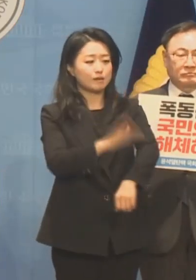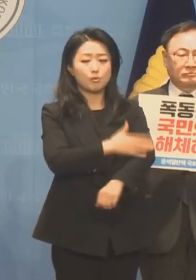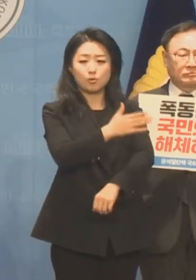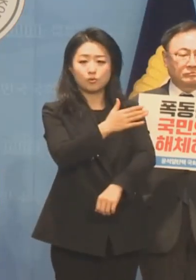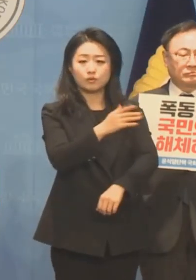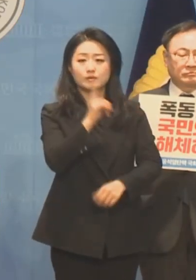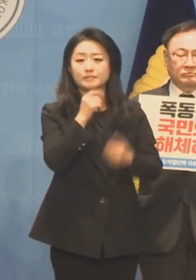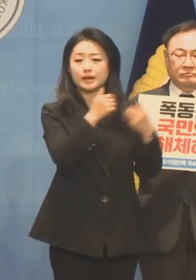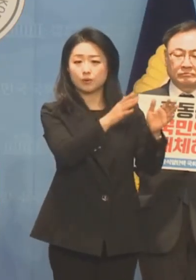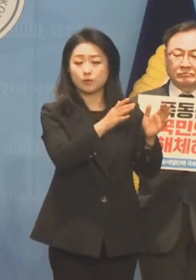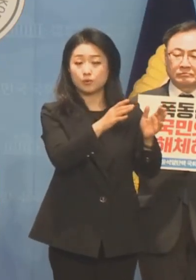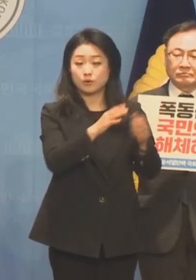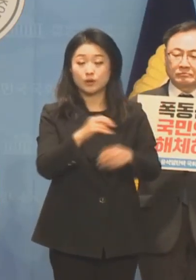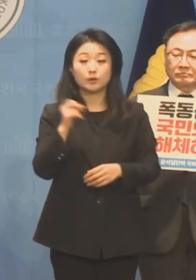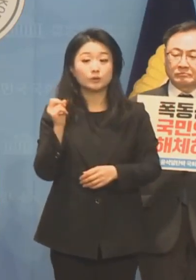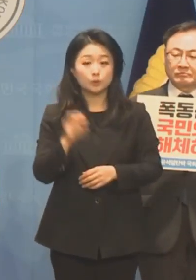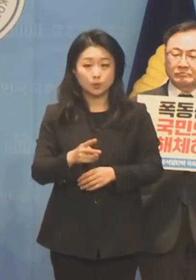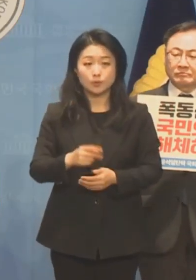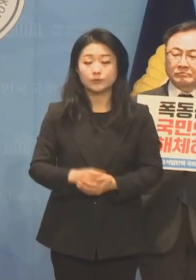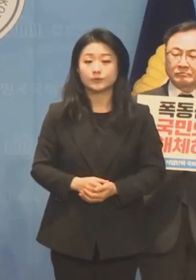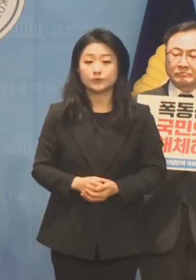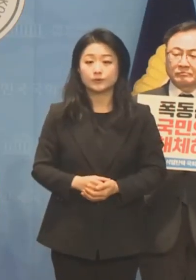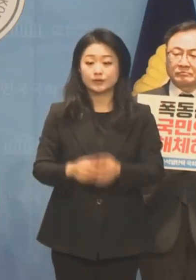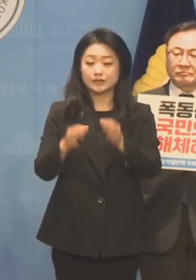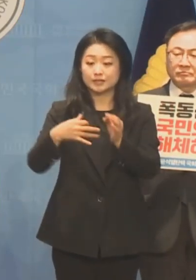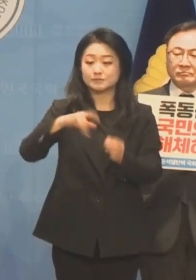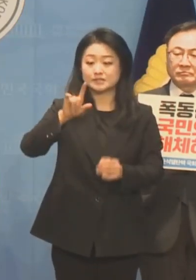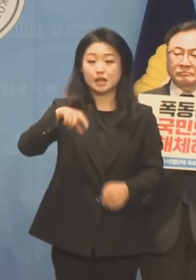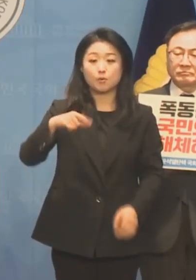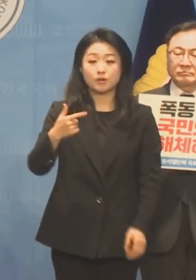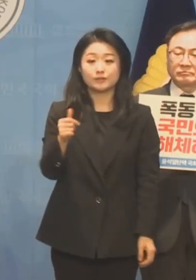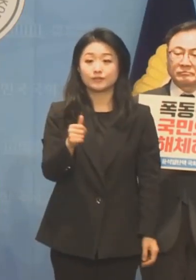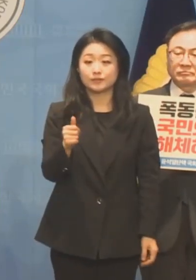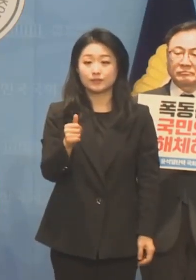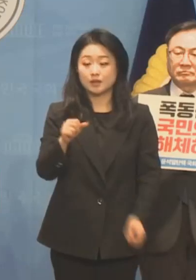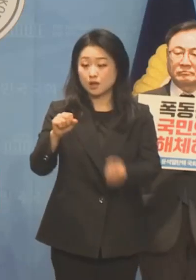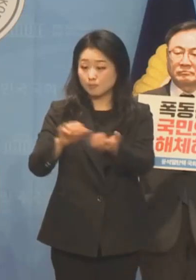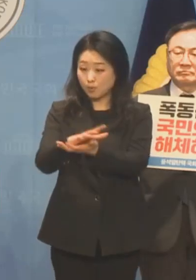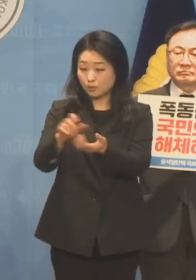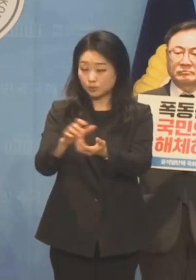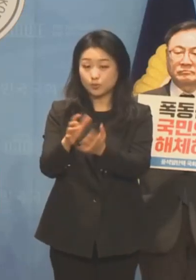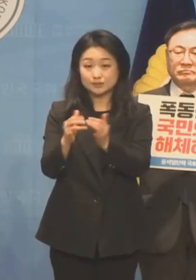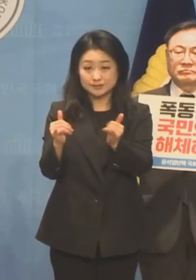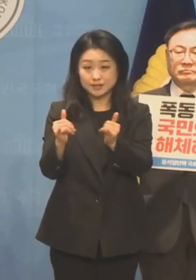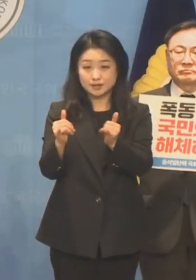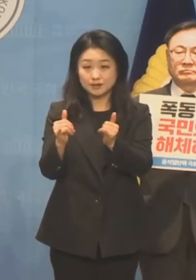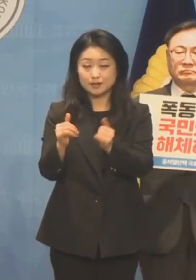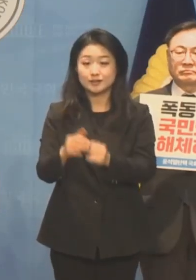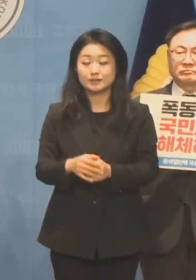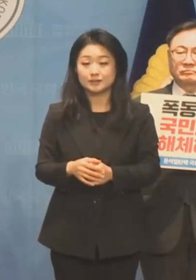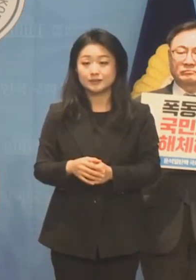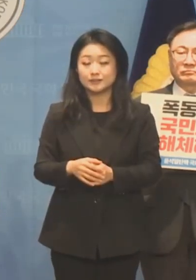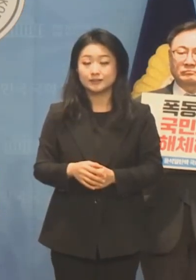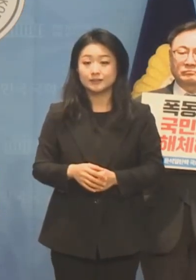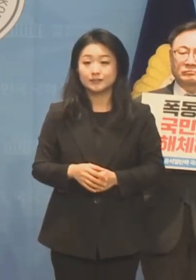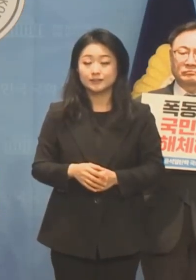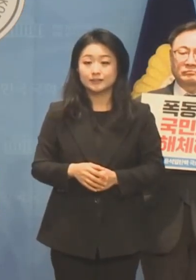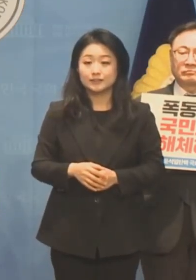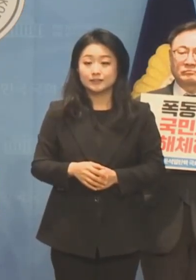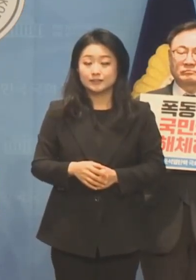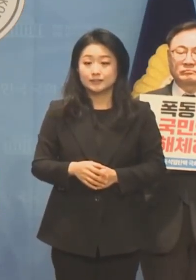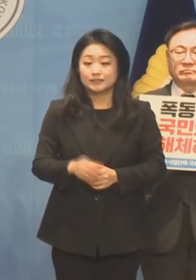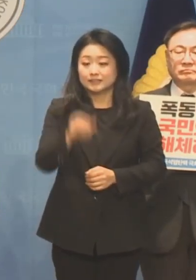않고 있으며 한술 더 떠 김재원 전 최고위원은 폭동 세력을 성전에